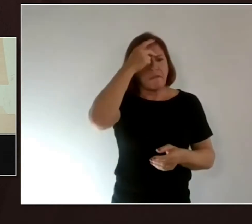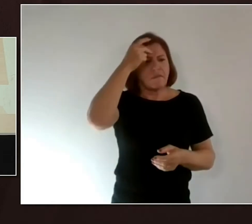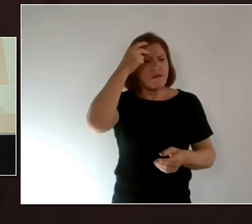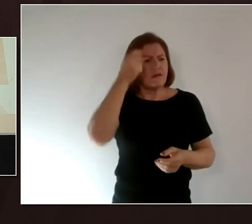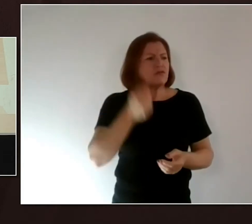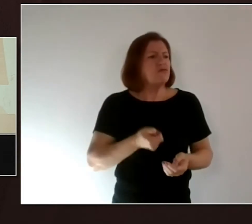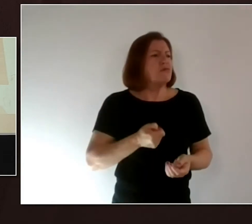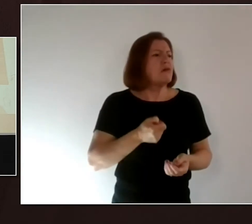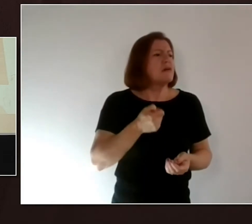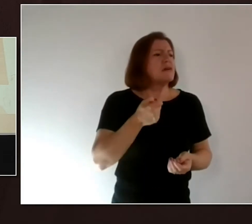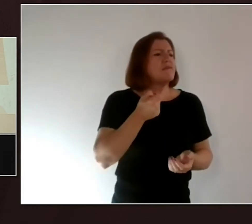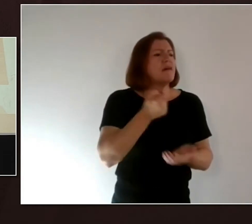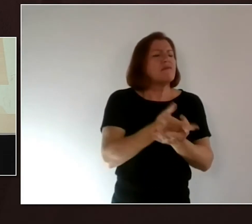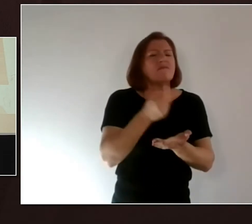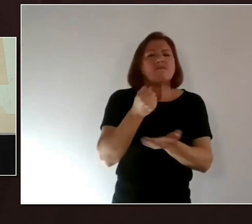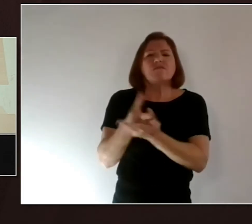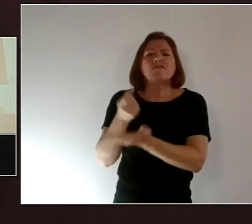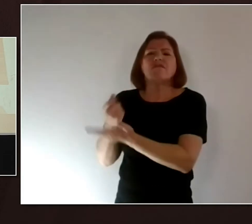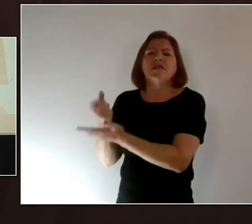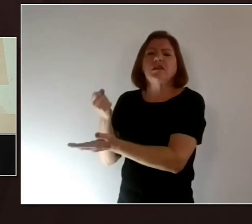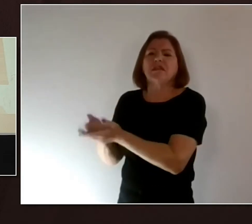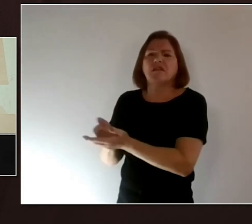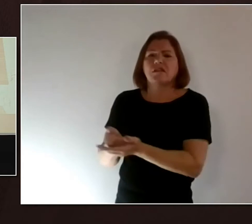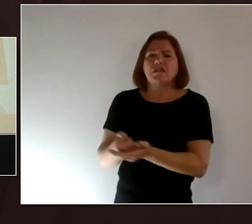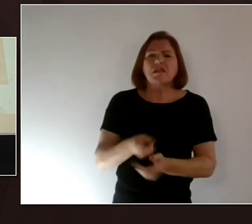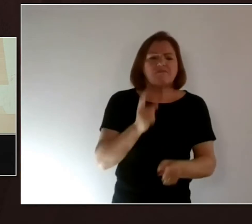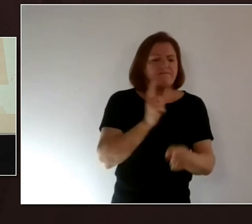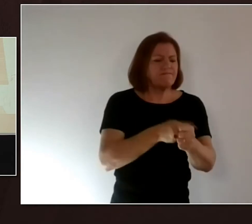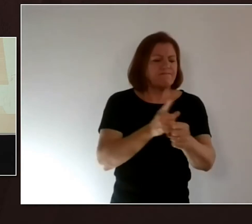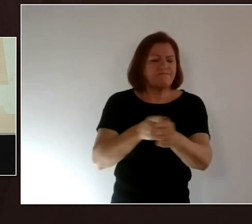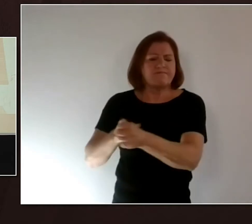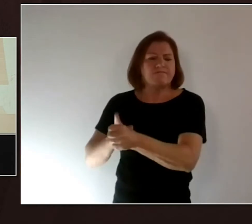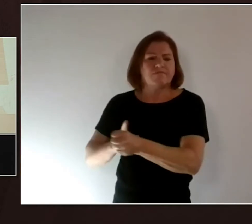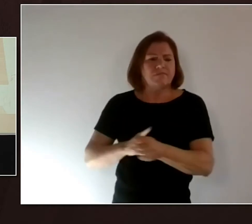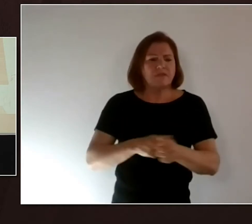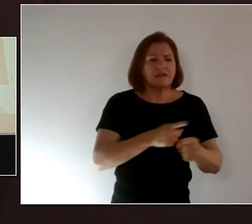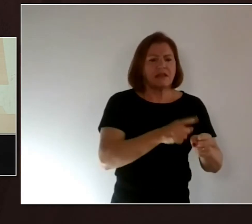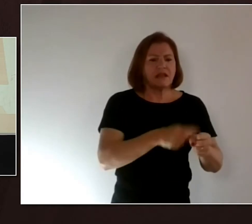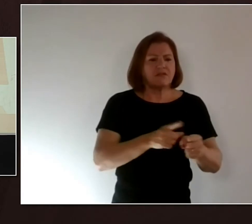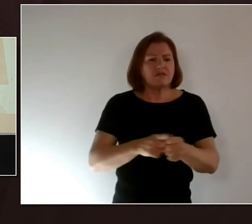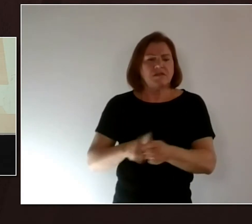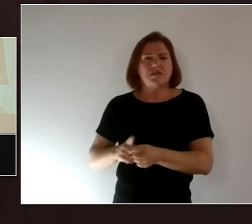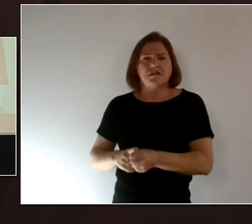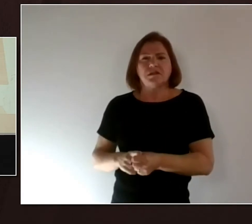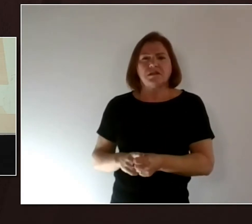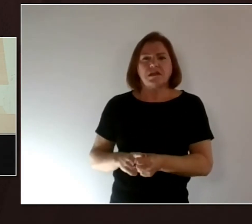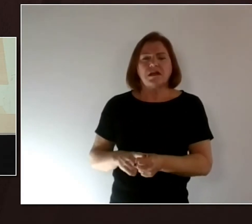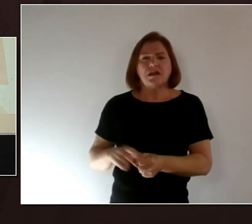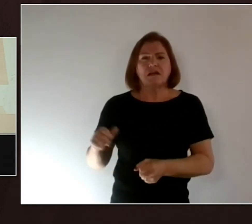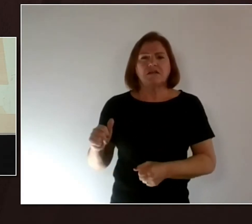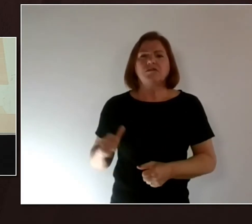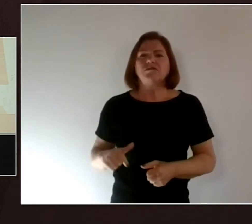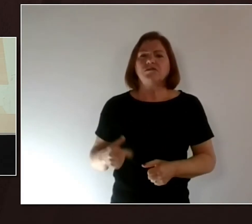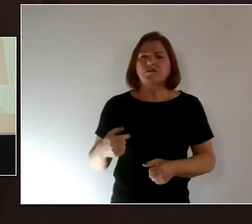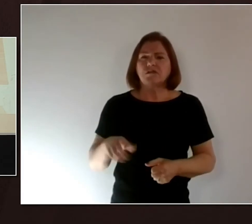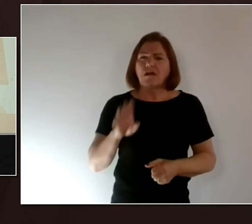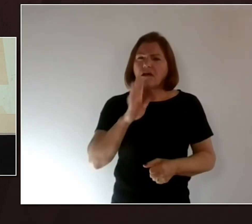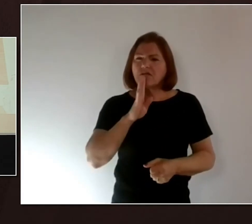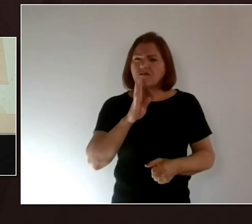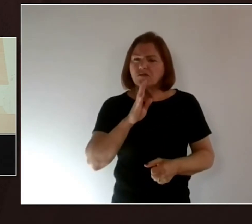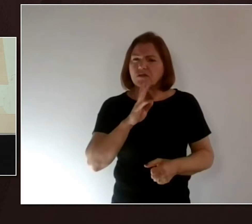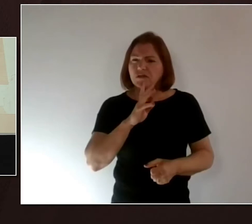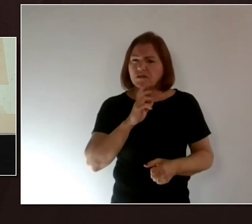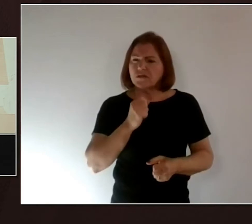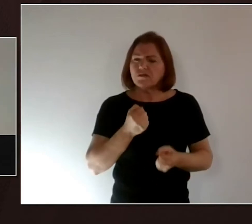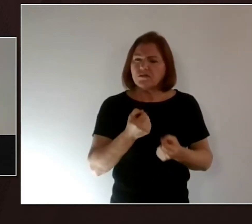em cidade, né, eles são conhecidos como eles vendem produtos